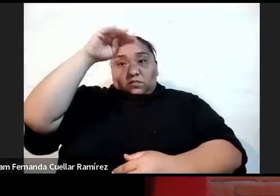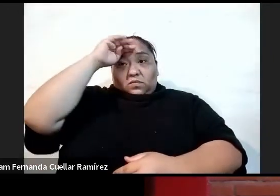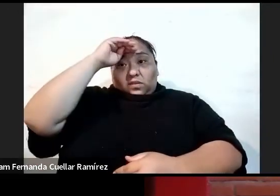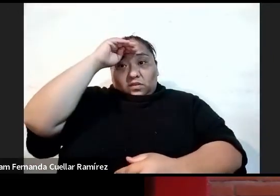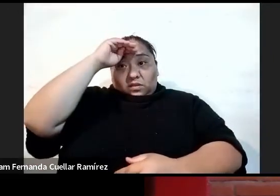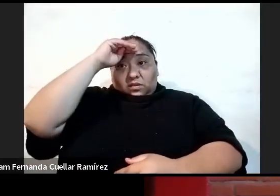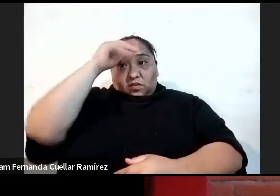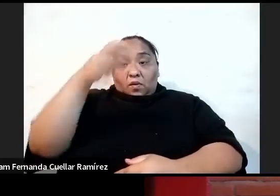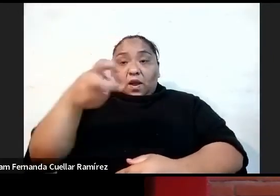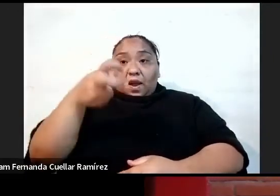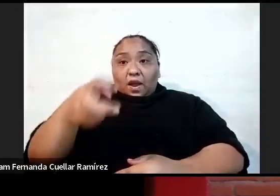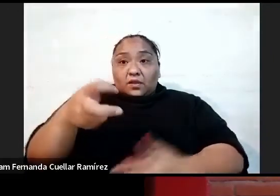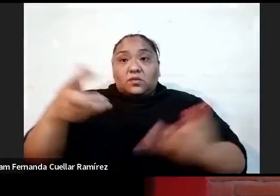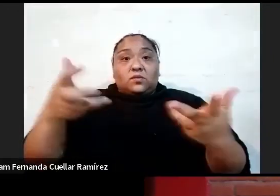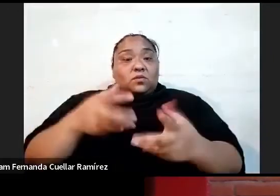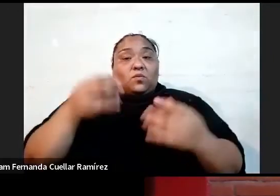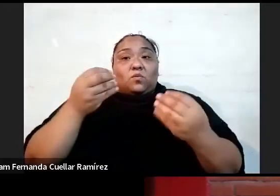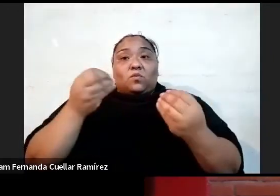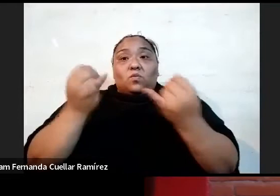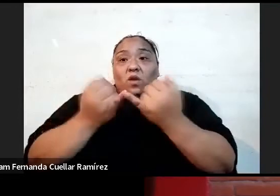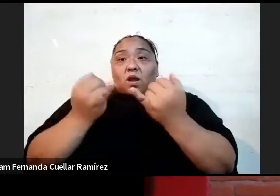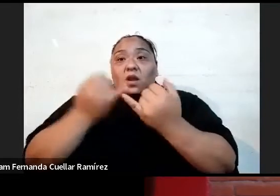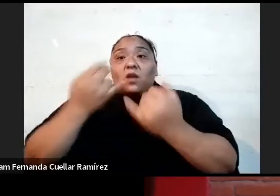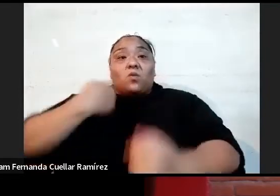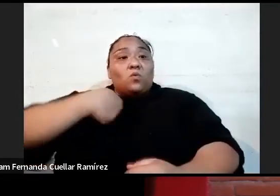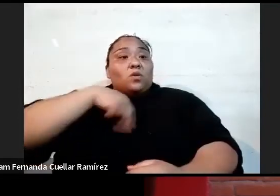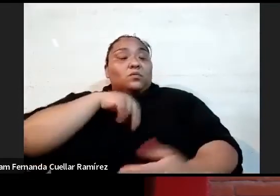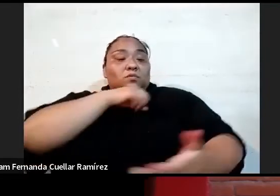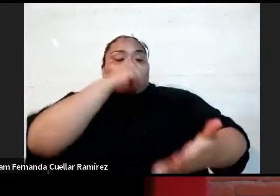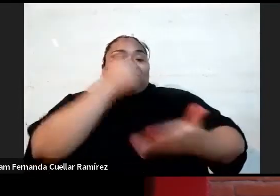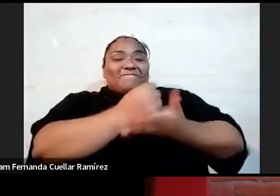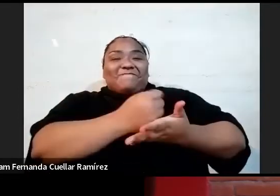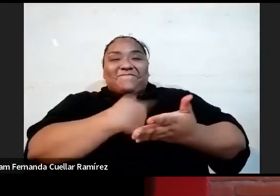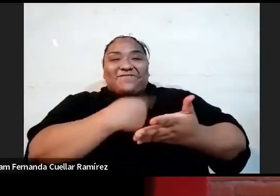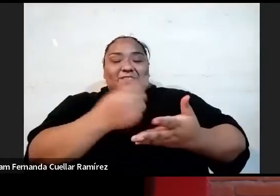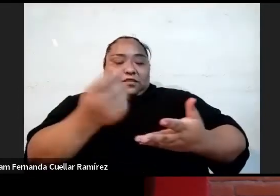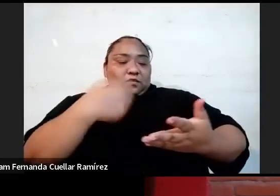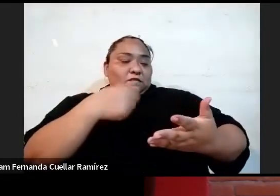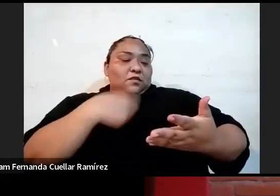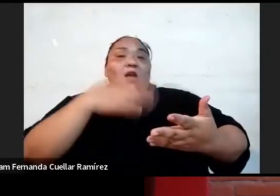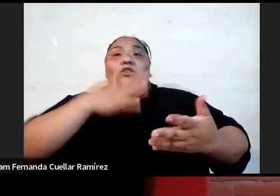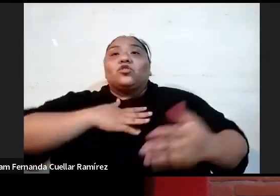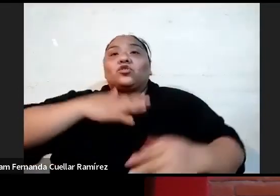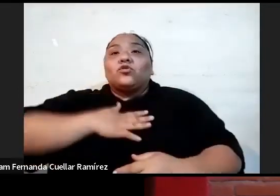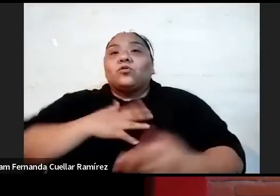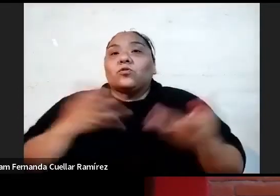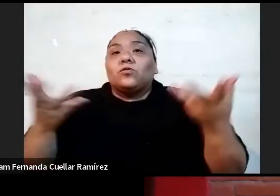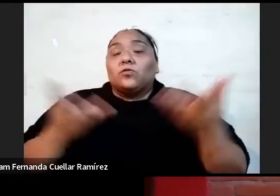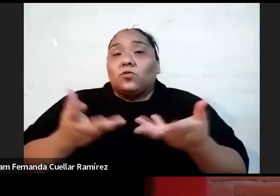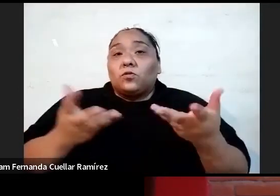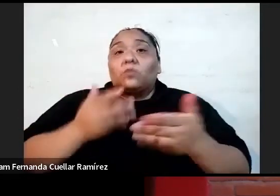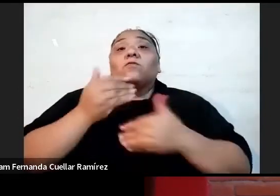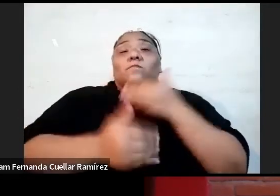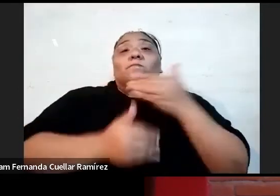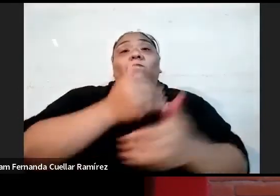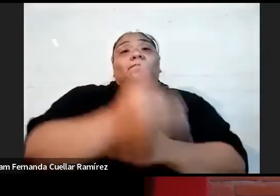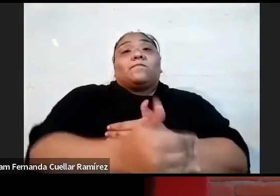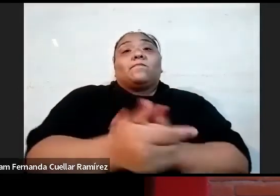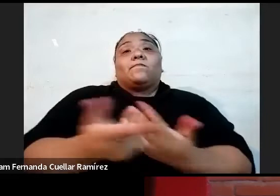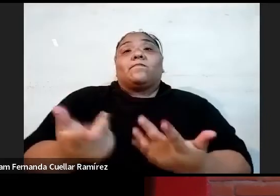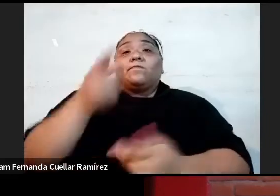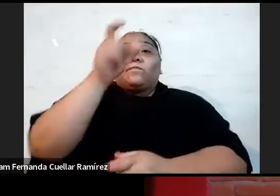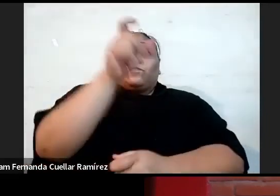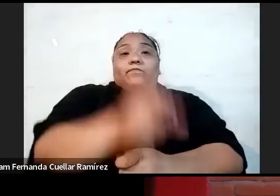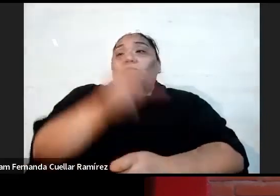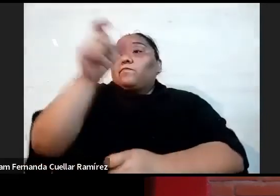ese también incluso, pues es nuestro propio sello, ¿no? Pero como yo lo hago, pues yo lo hago así, ¿no? Y como lo haces